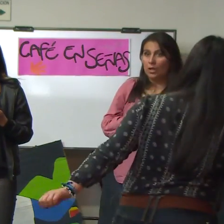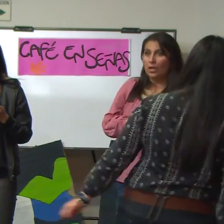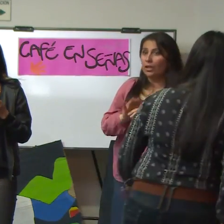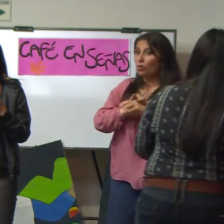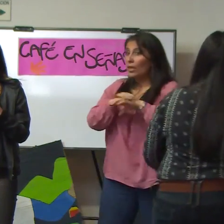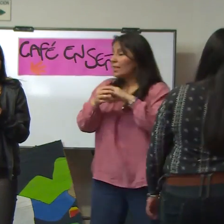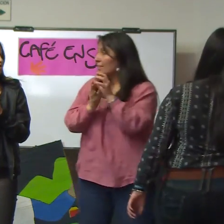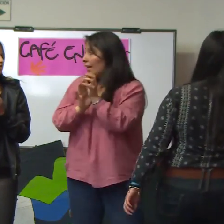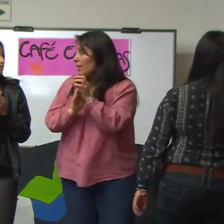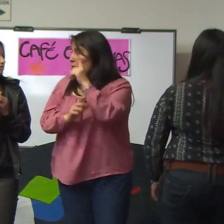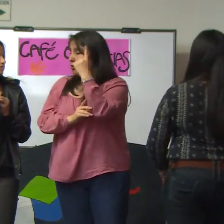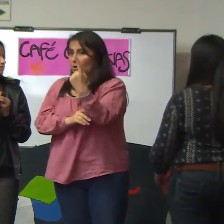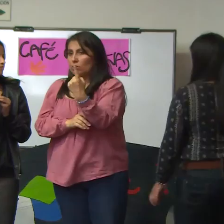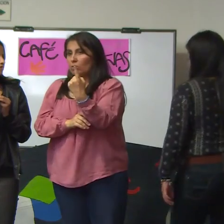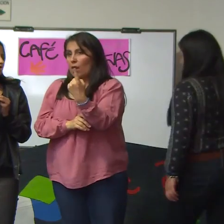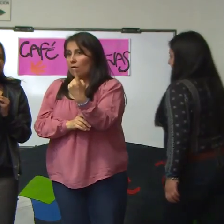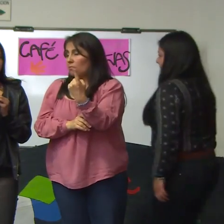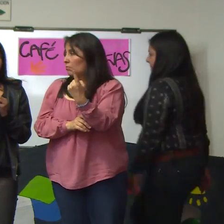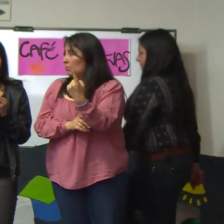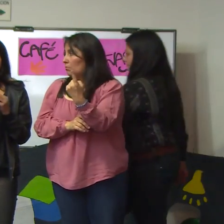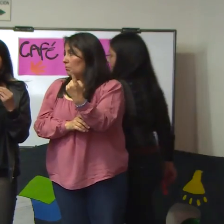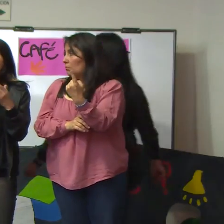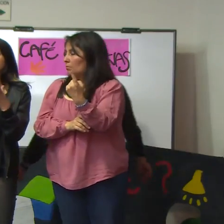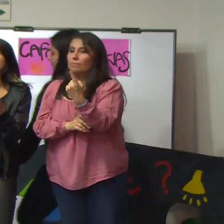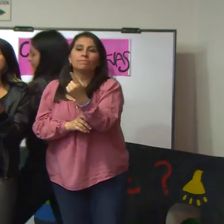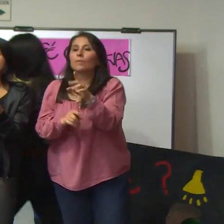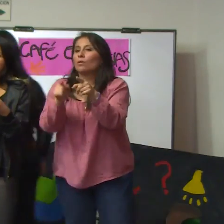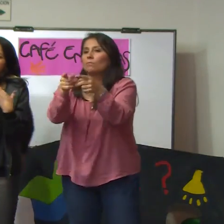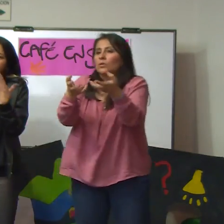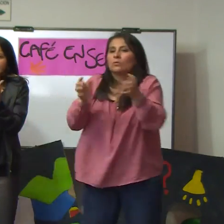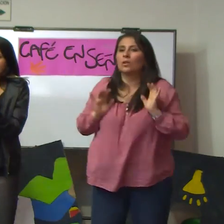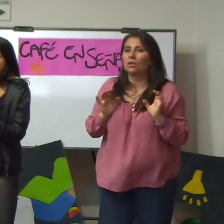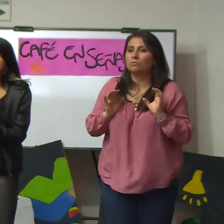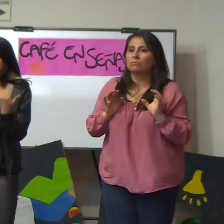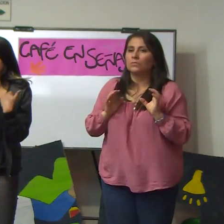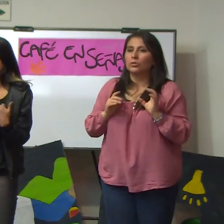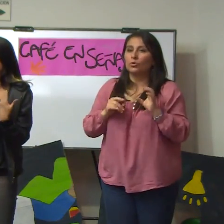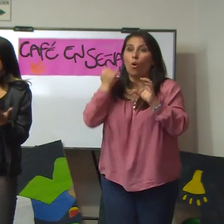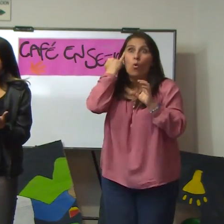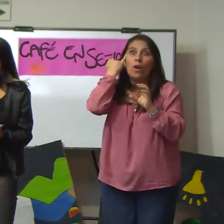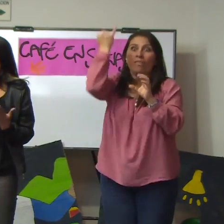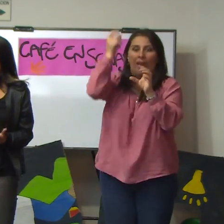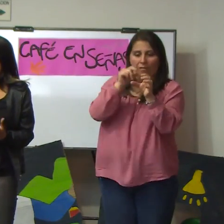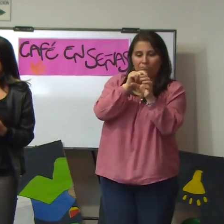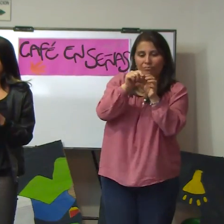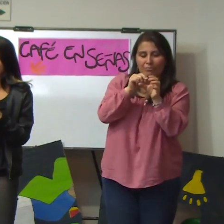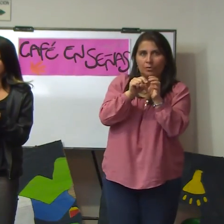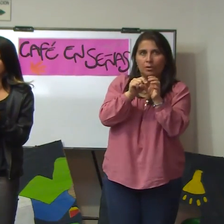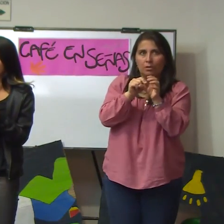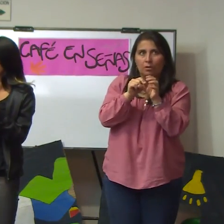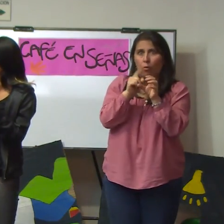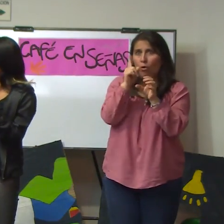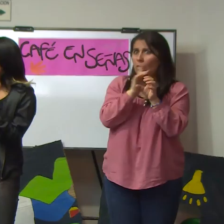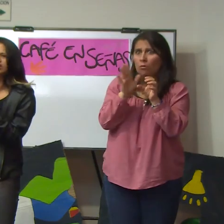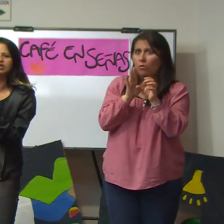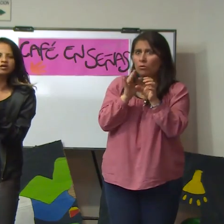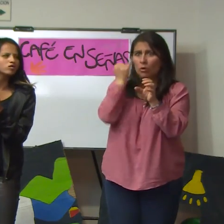¿En todas las caras o en una sola? Eso ya va como en ustedes, ustedes son los que deciden cómo lo hacen.